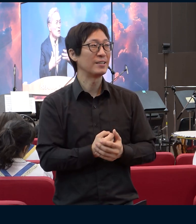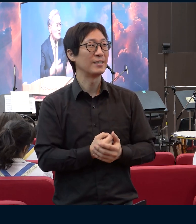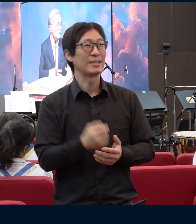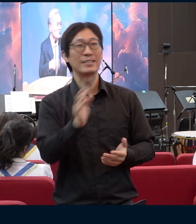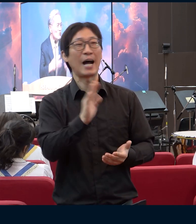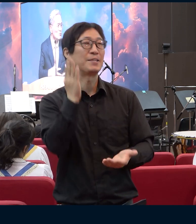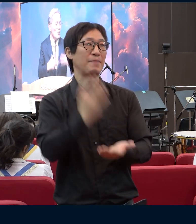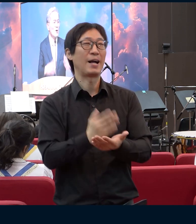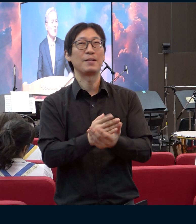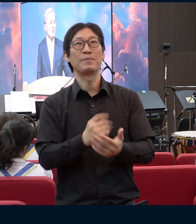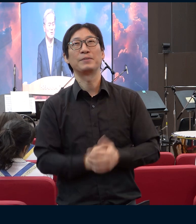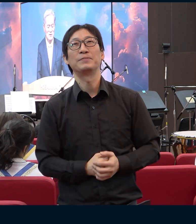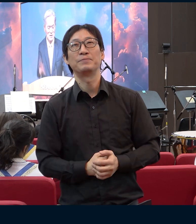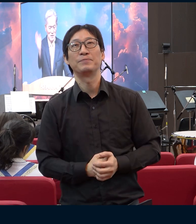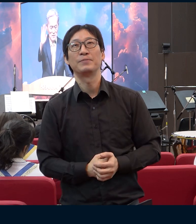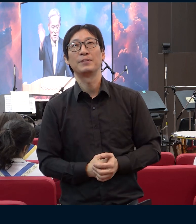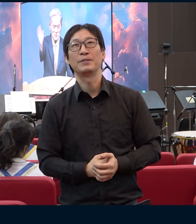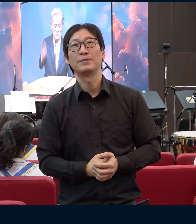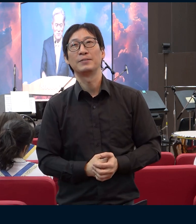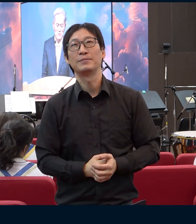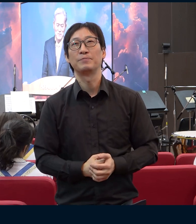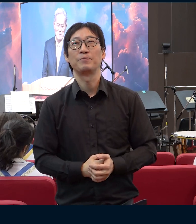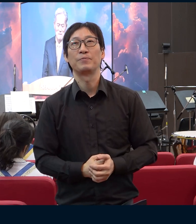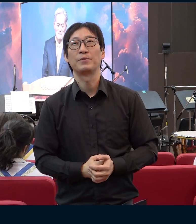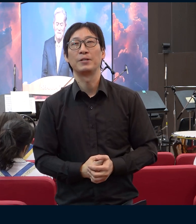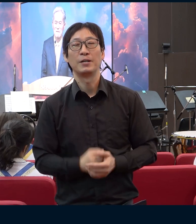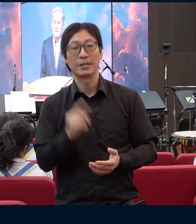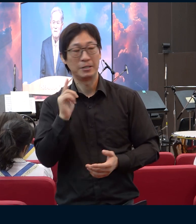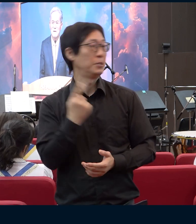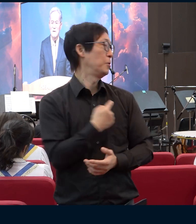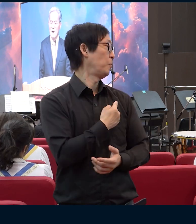다시 속에서 또 다시 꿈틀꿈틀 올라오고. 아니요.